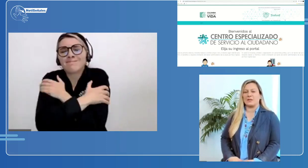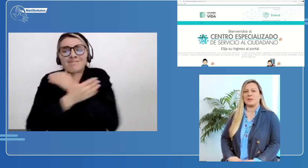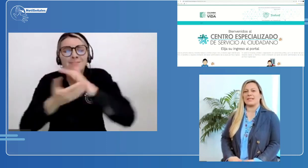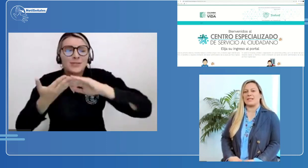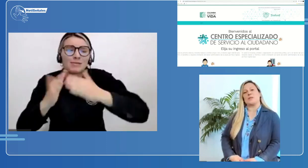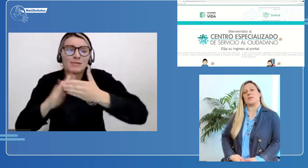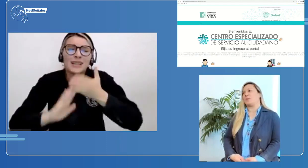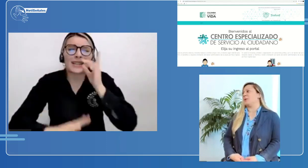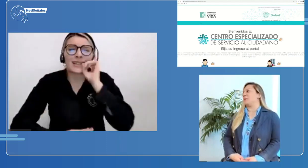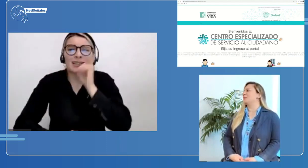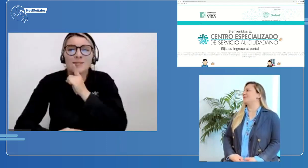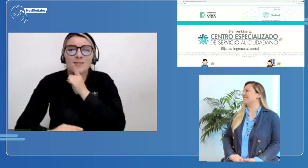esta transmisión en vivo.